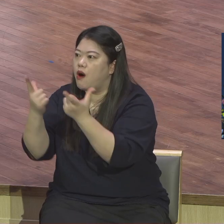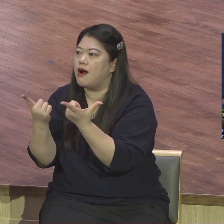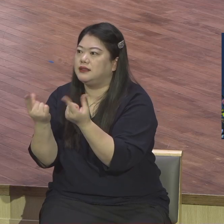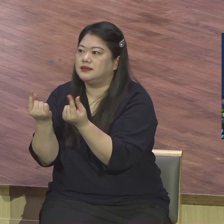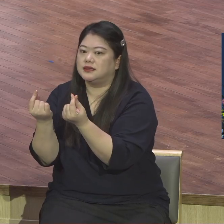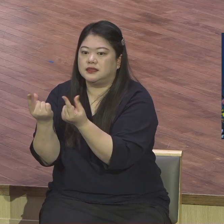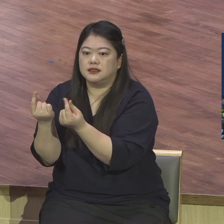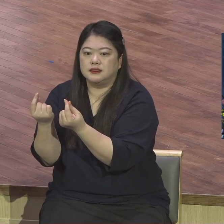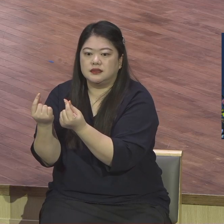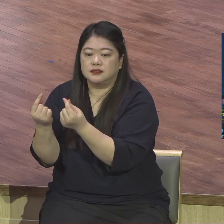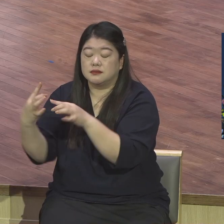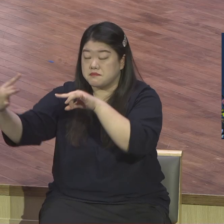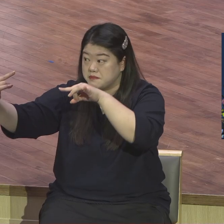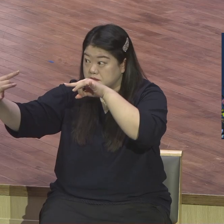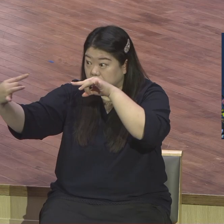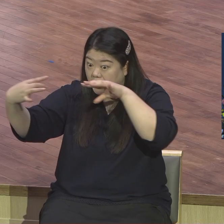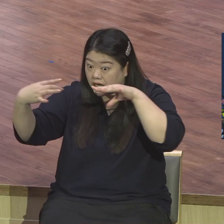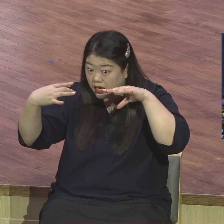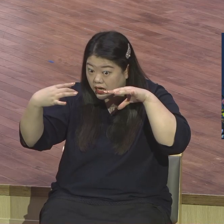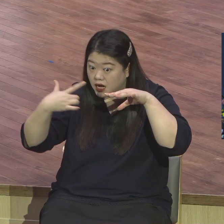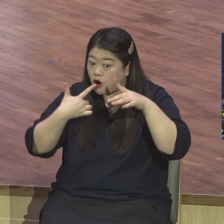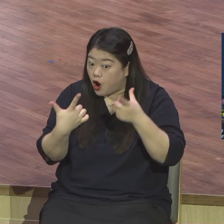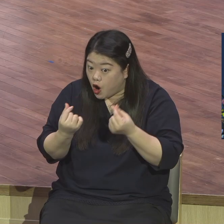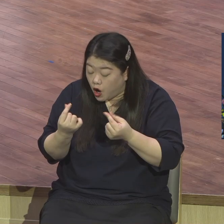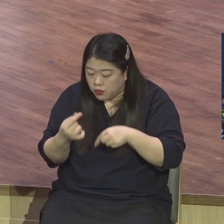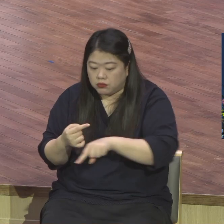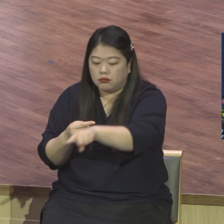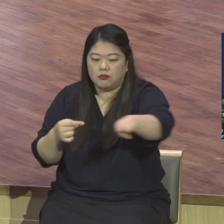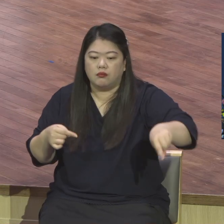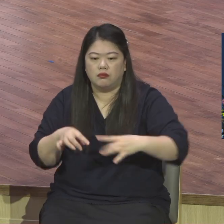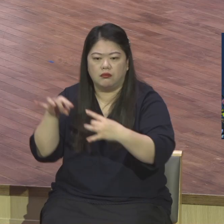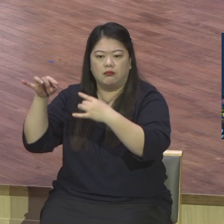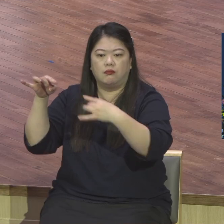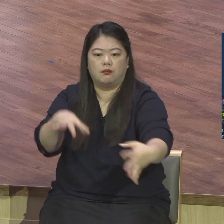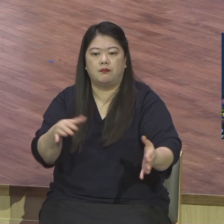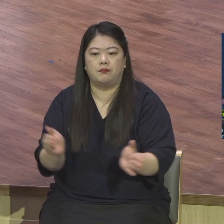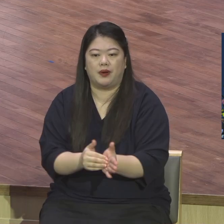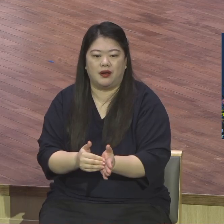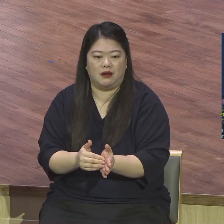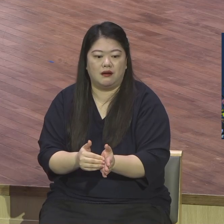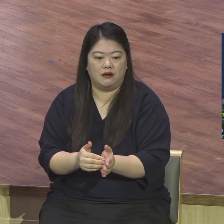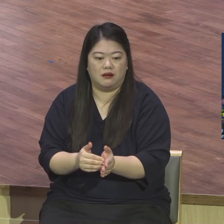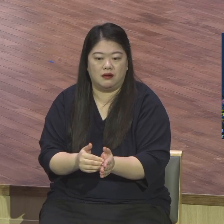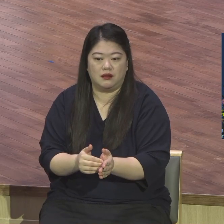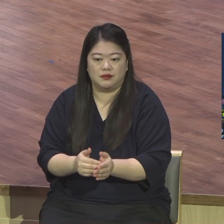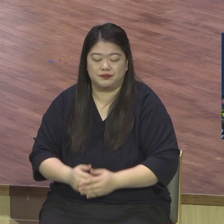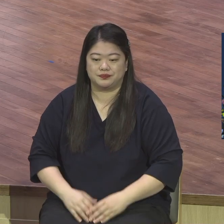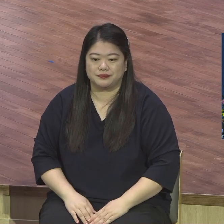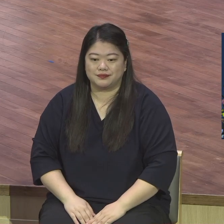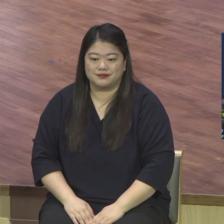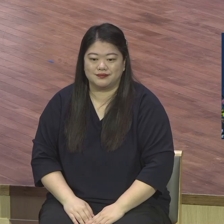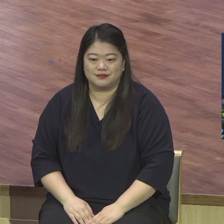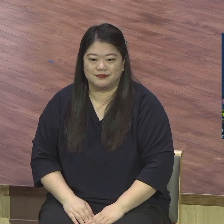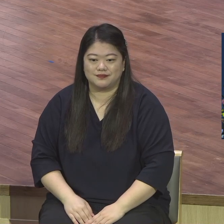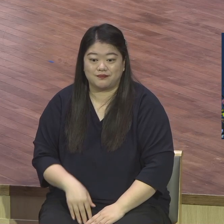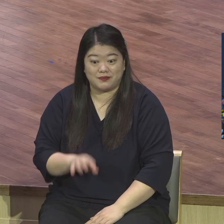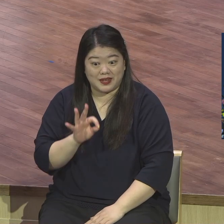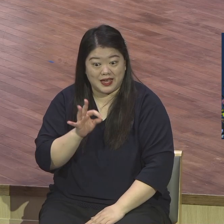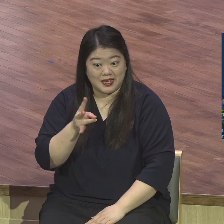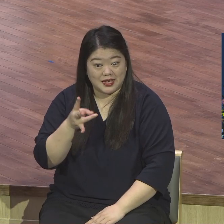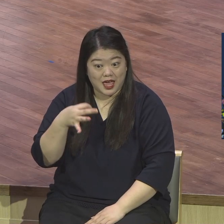이 성령이 아니고는 이거 못 깨닫거든요. 우리 교회는 아무나 나오는 교회가 아니에요.